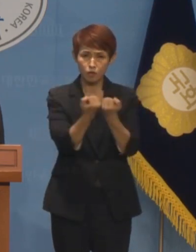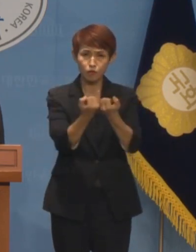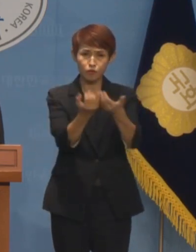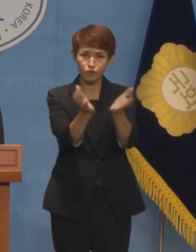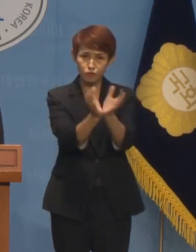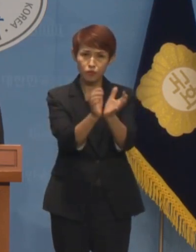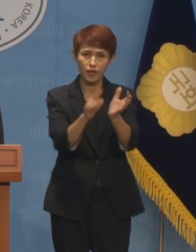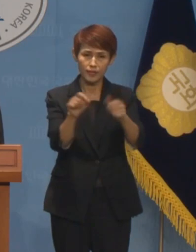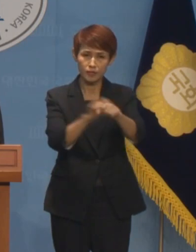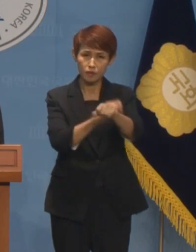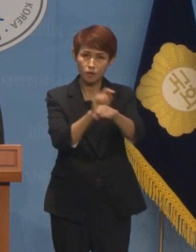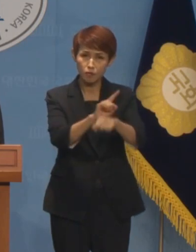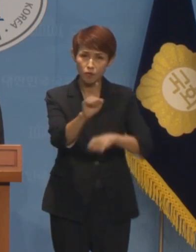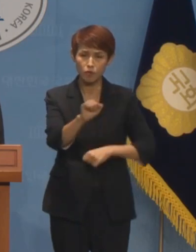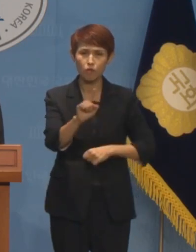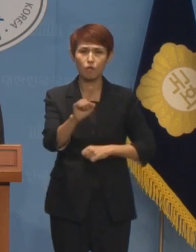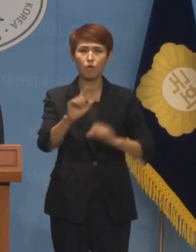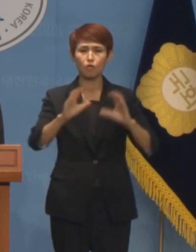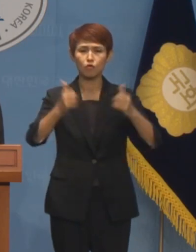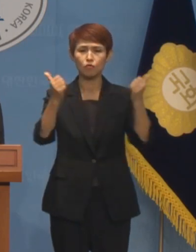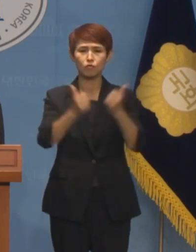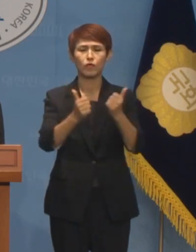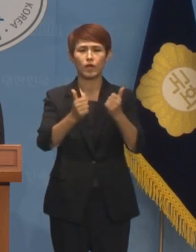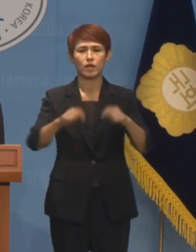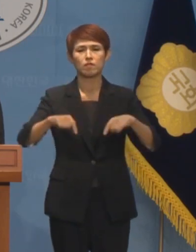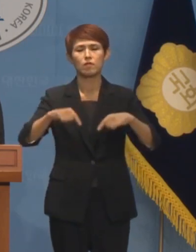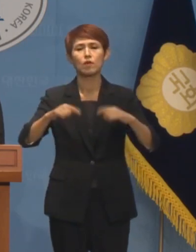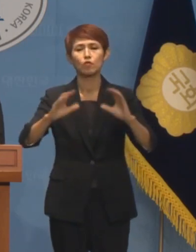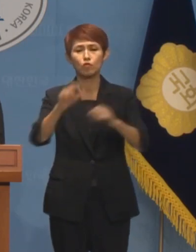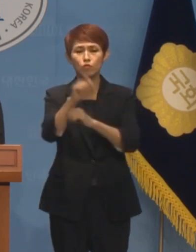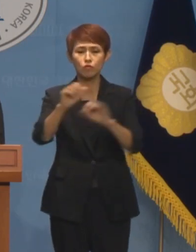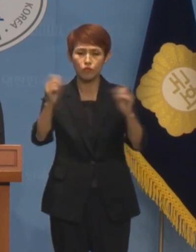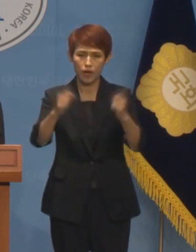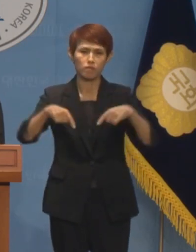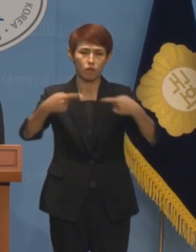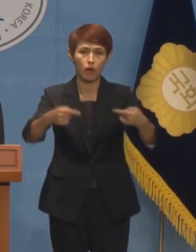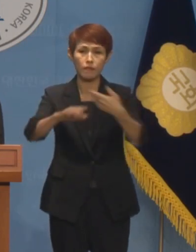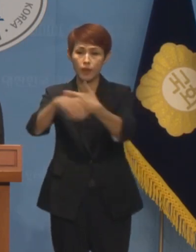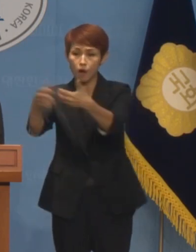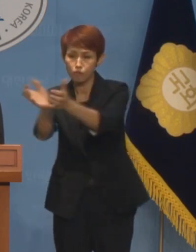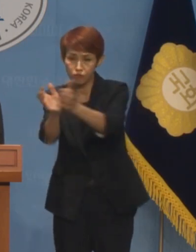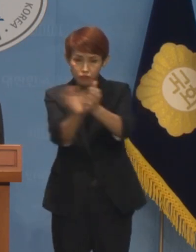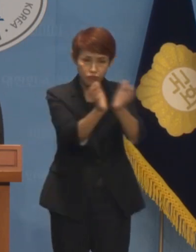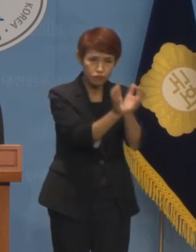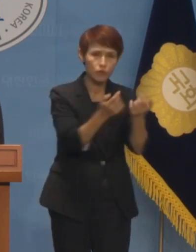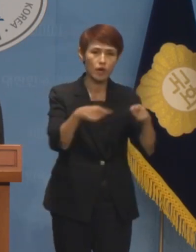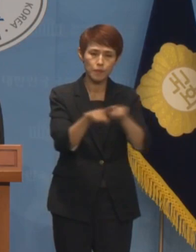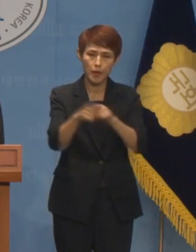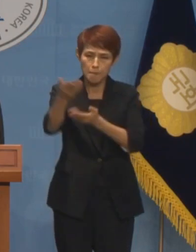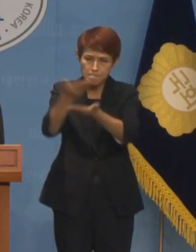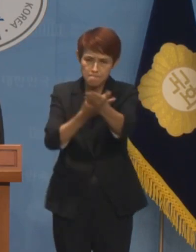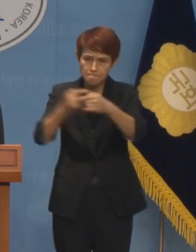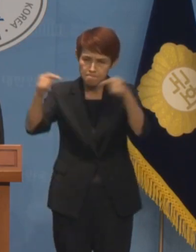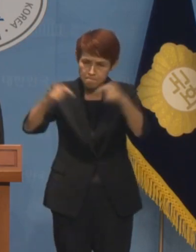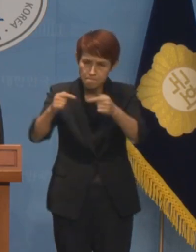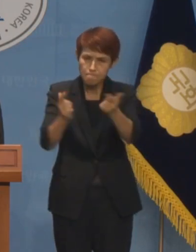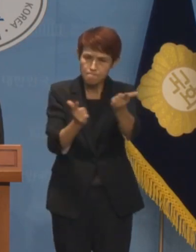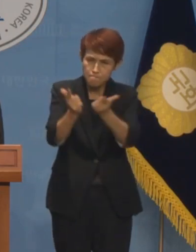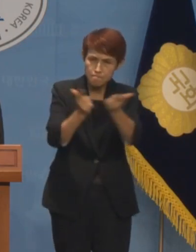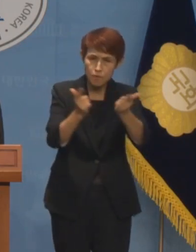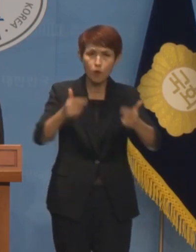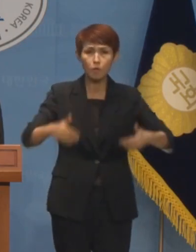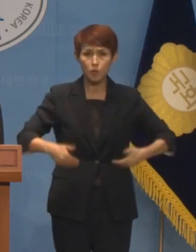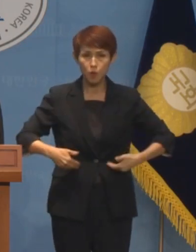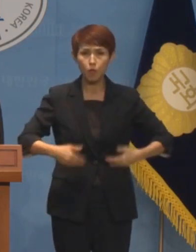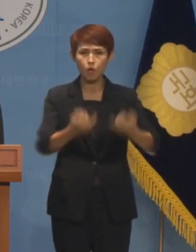여성가족부처의 특성상 국무회의에 들어가 타 부처와 협력, 조율하며 종합적 성평등 정책을